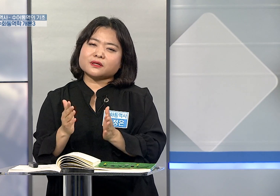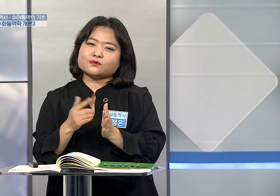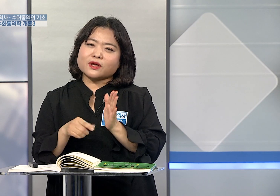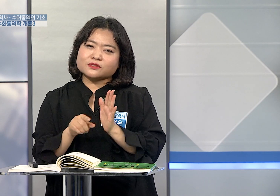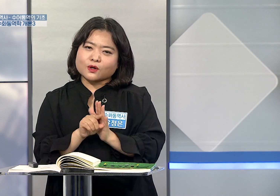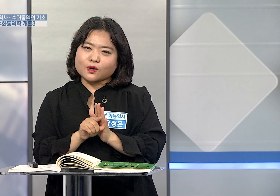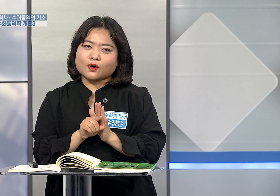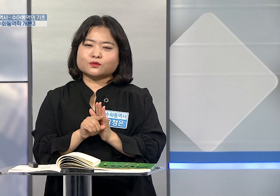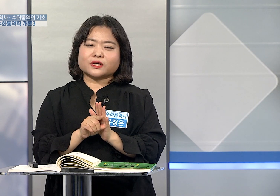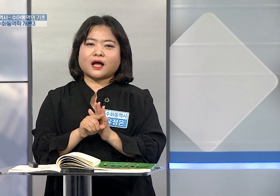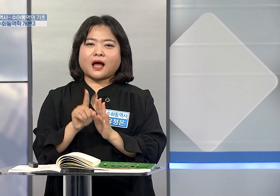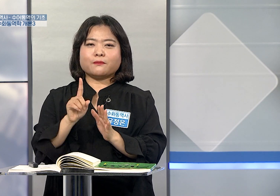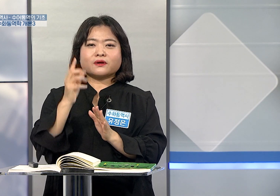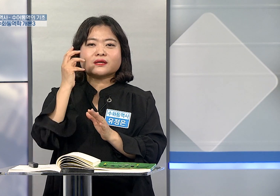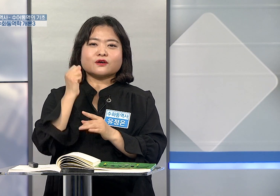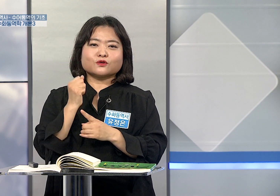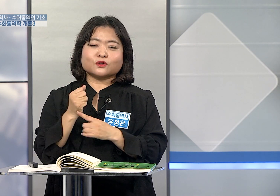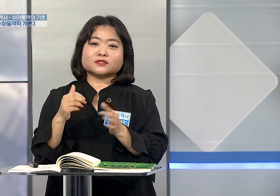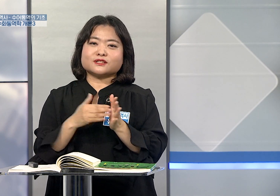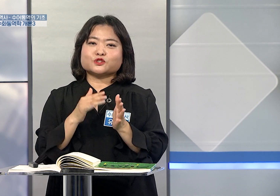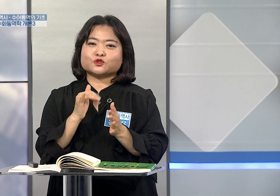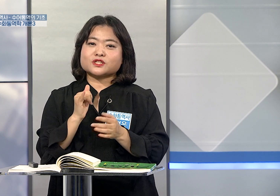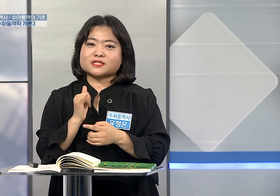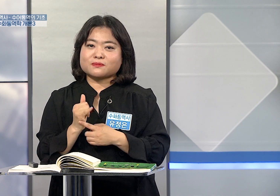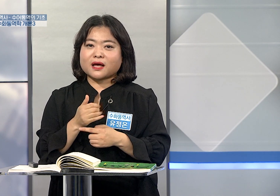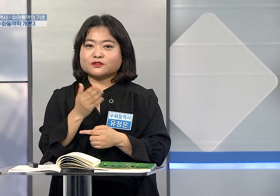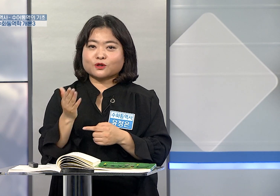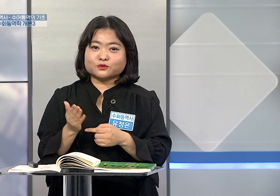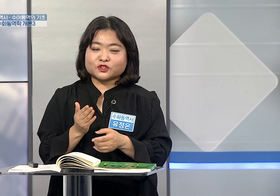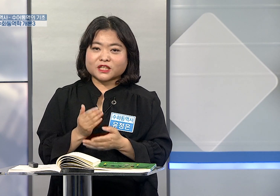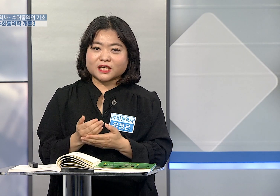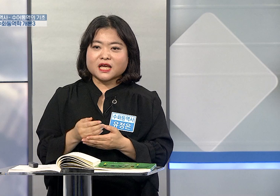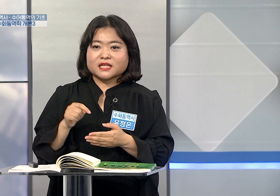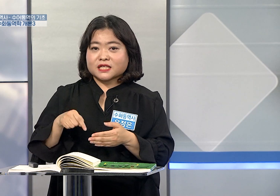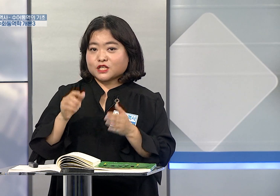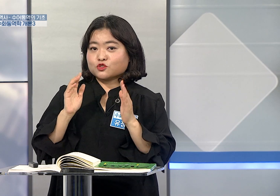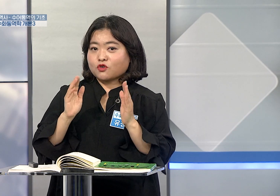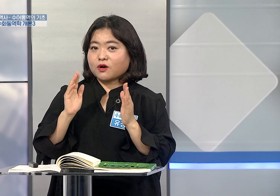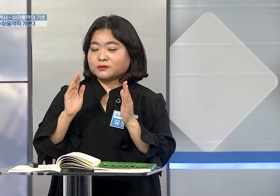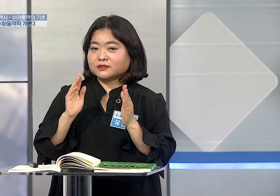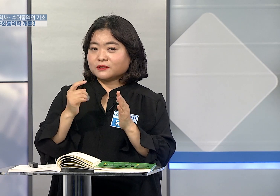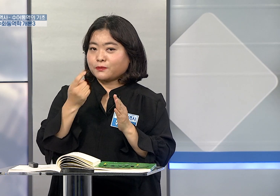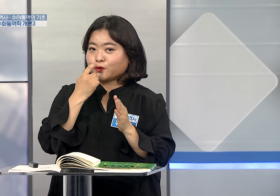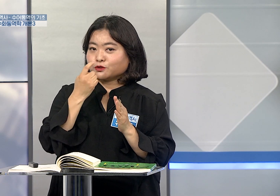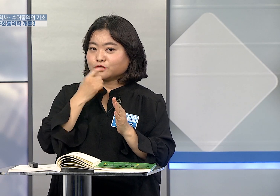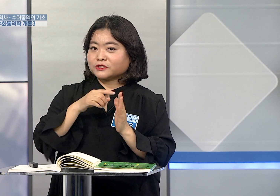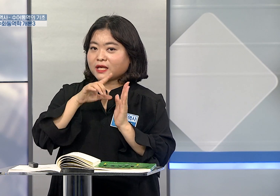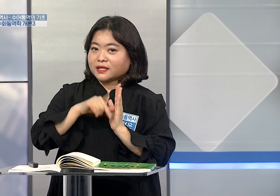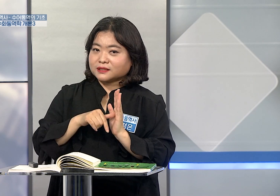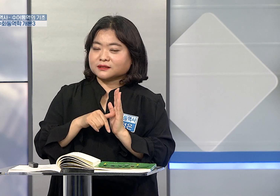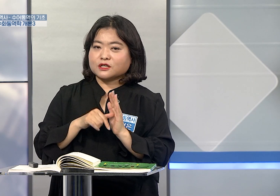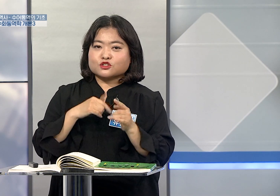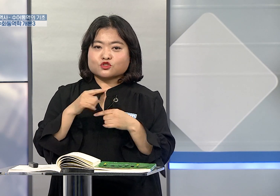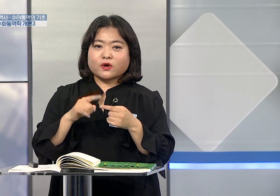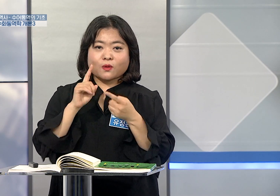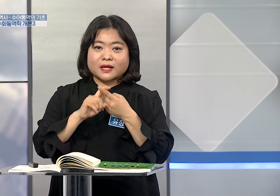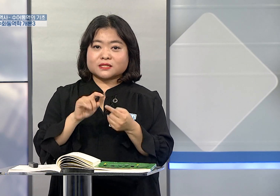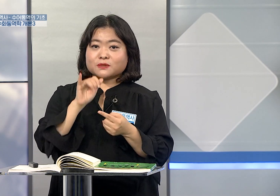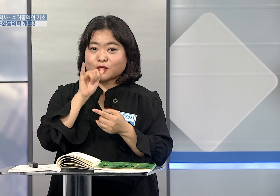대비를 위해서 우리가 한 번의 기억으로 끝낼 수도 있지만 여러분들이 이 수업을 배울 때는 수어에 관심이